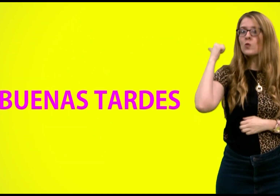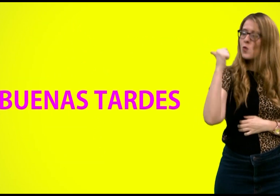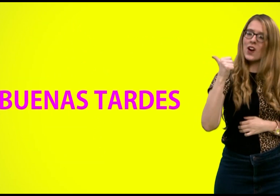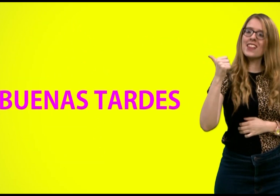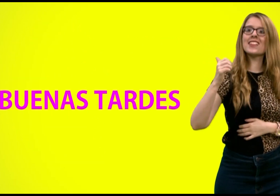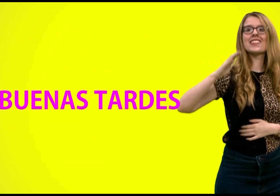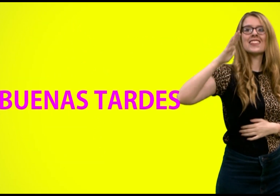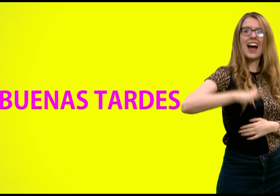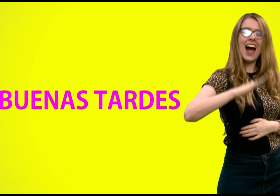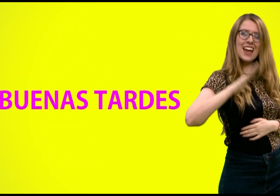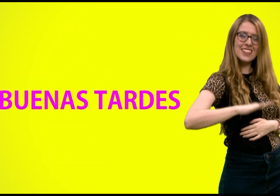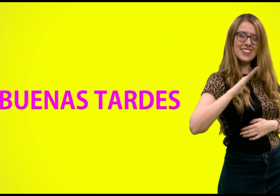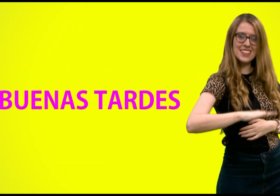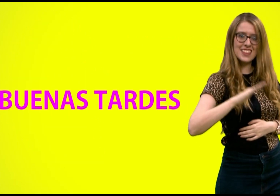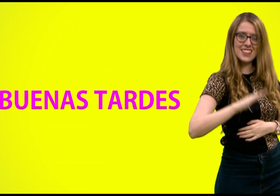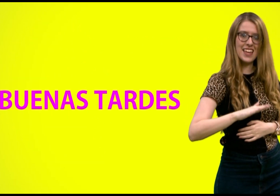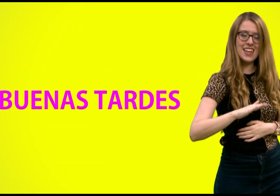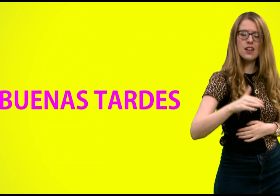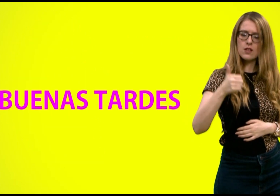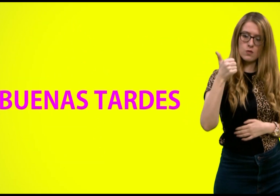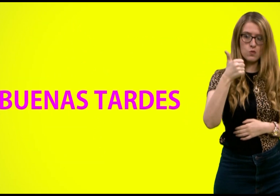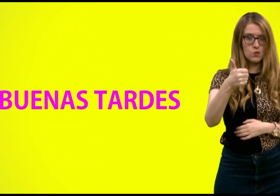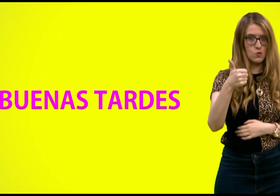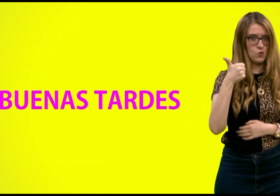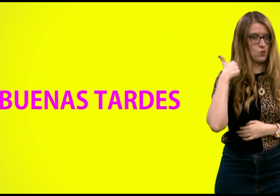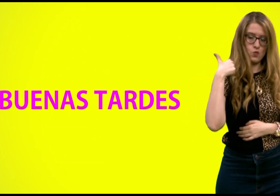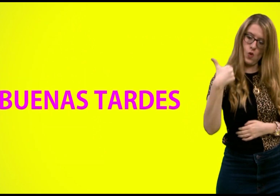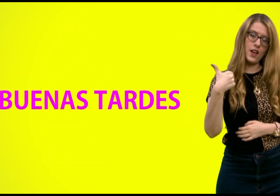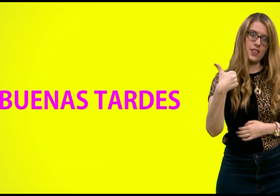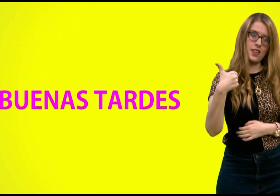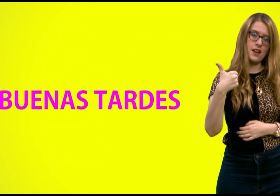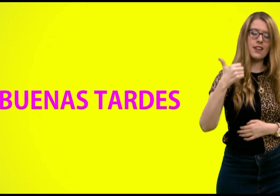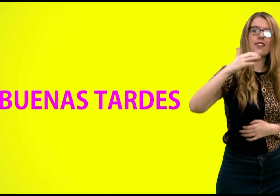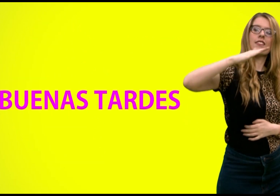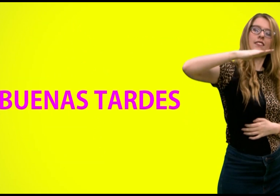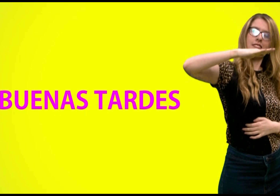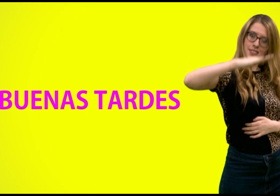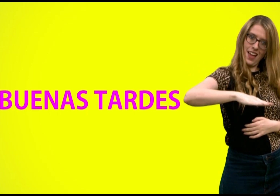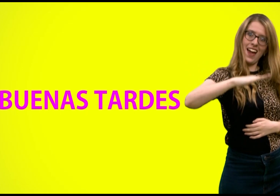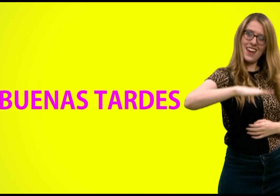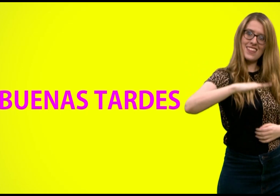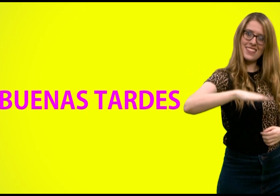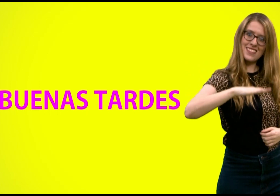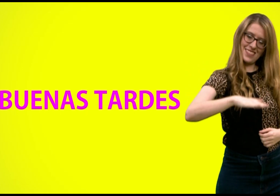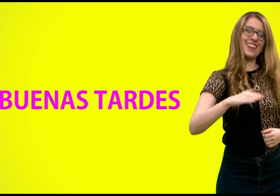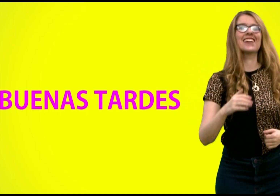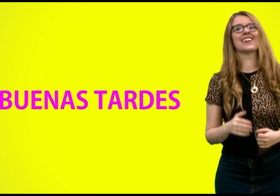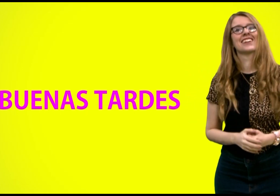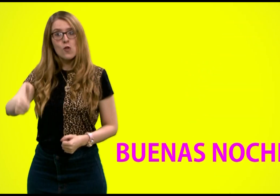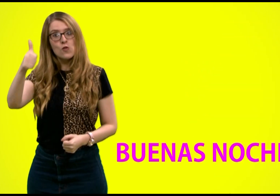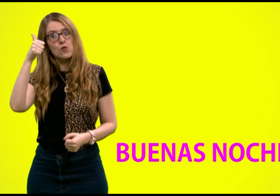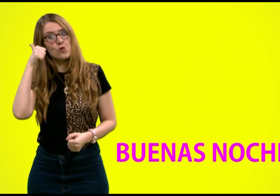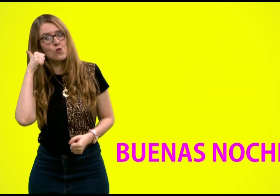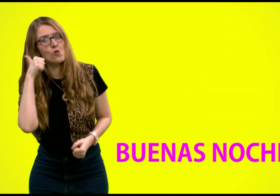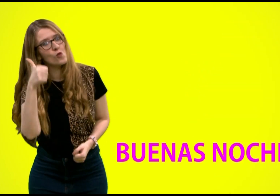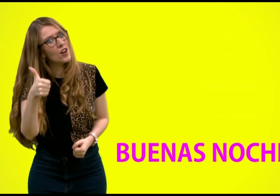buenas tardes buenas tardes buenas tardes buenas